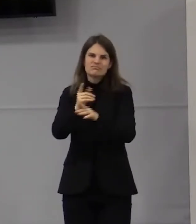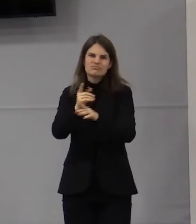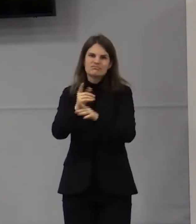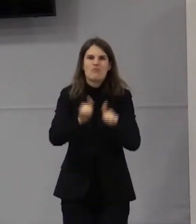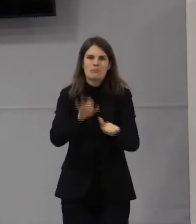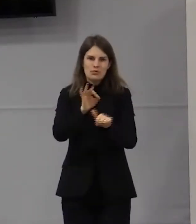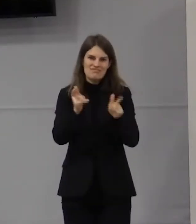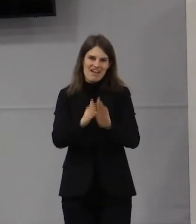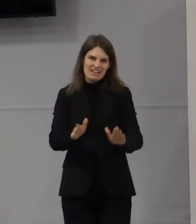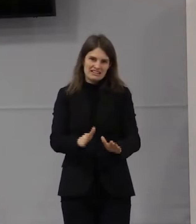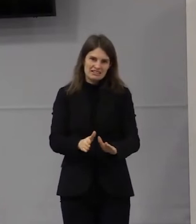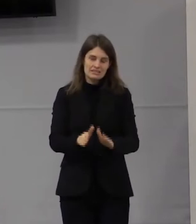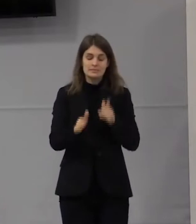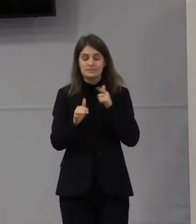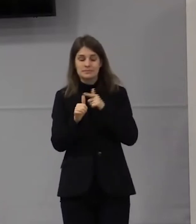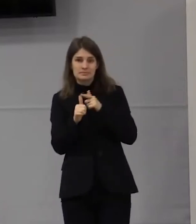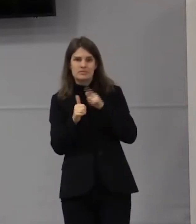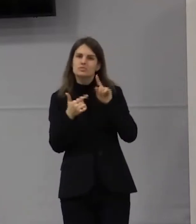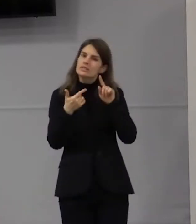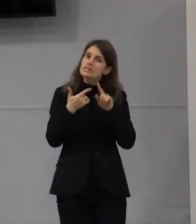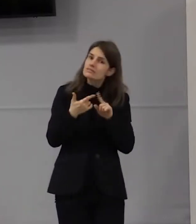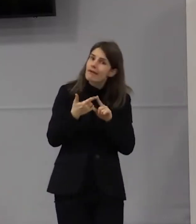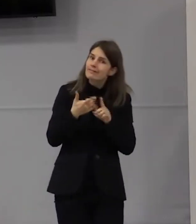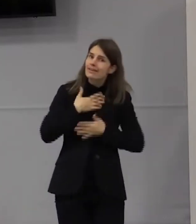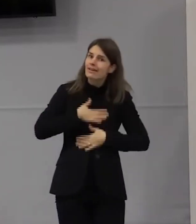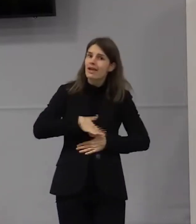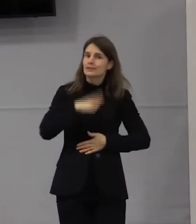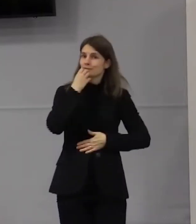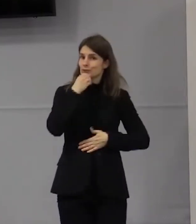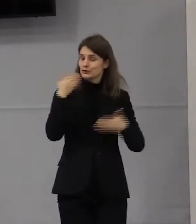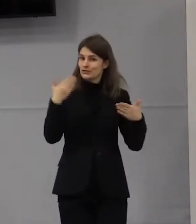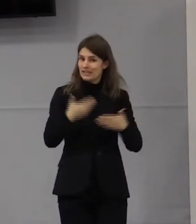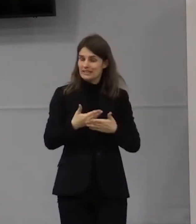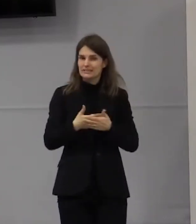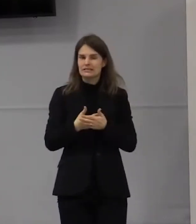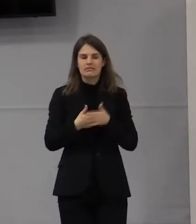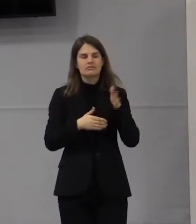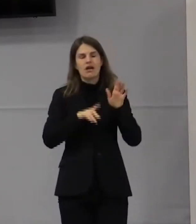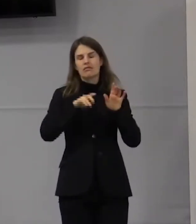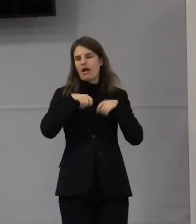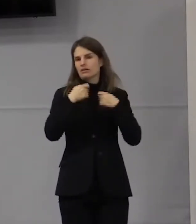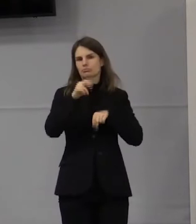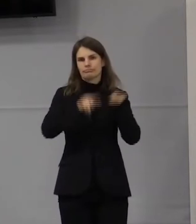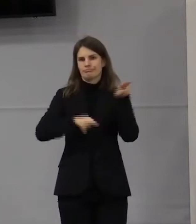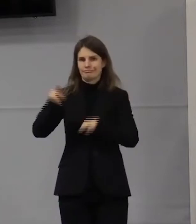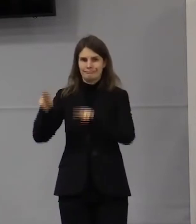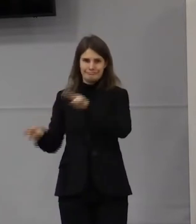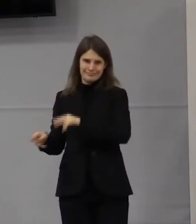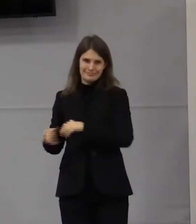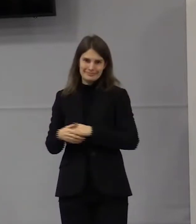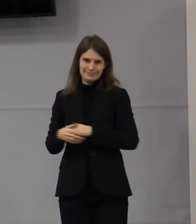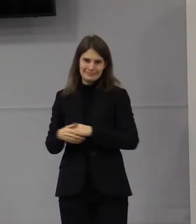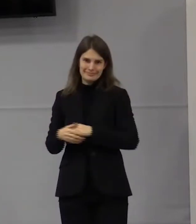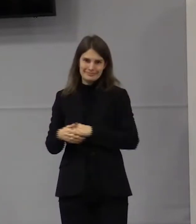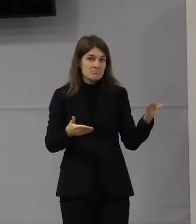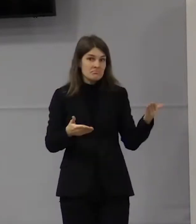feiern. Aber ergänzend dazu gibt es eine ganze Vielzahl von Angeboten, angefangen